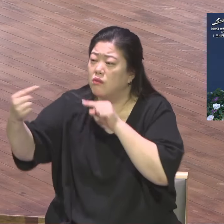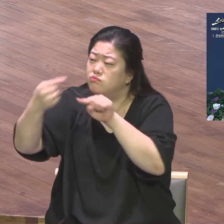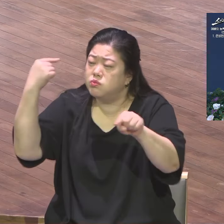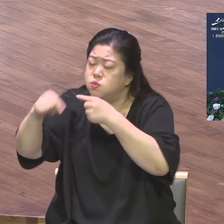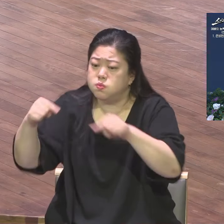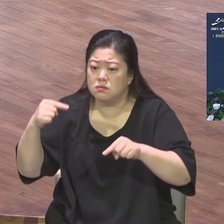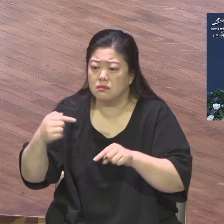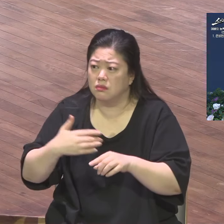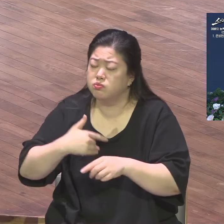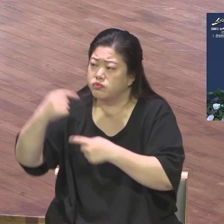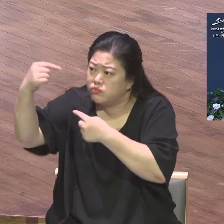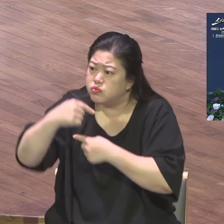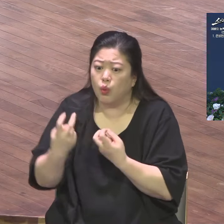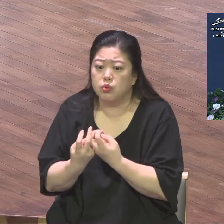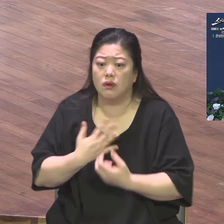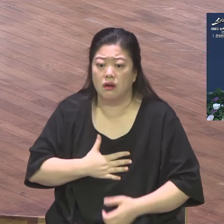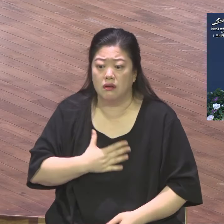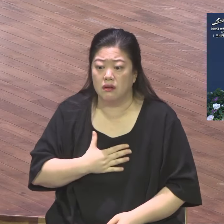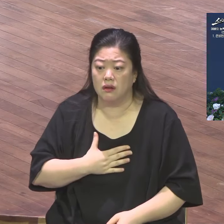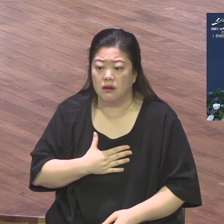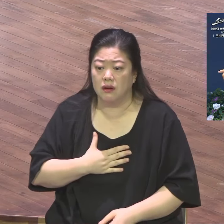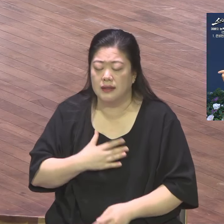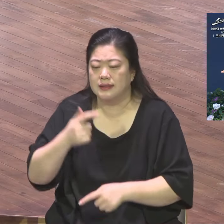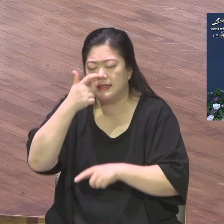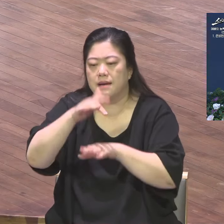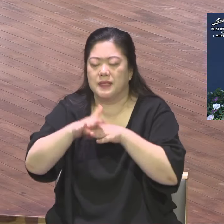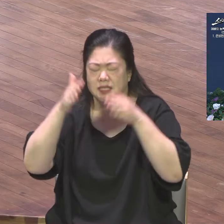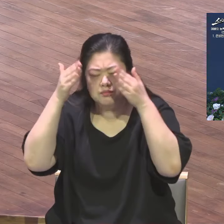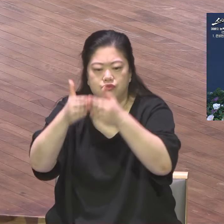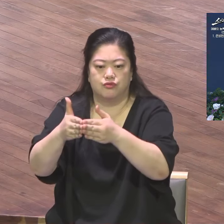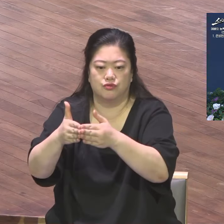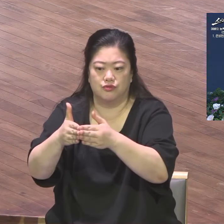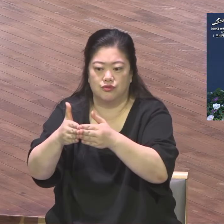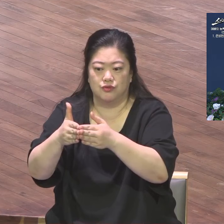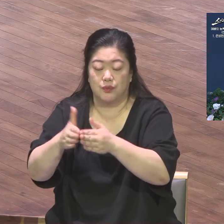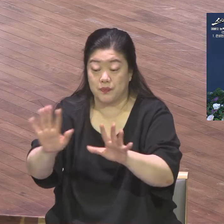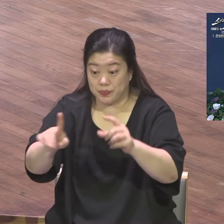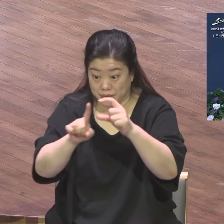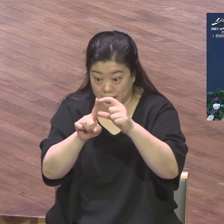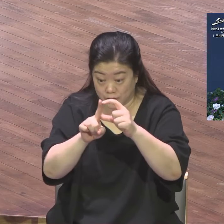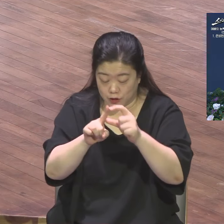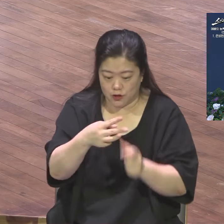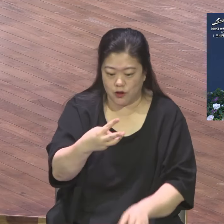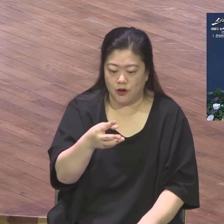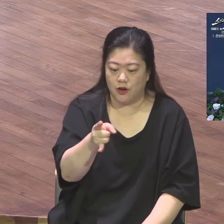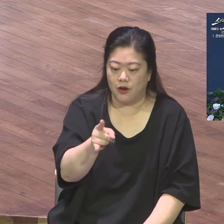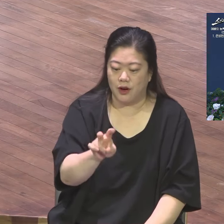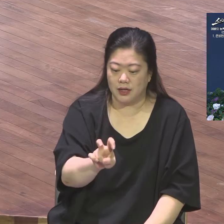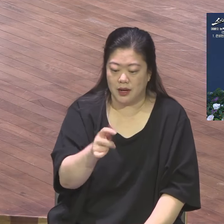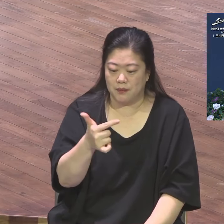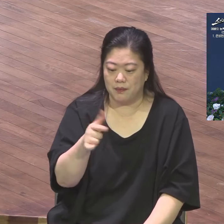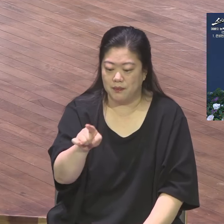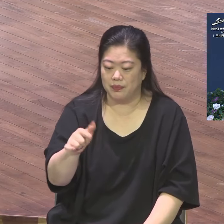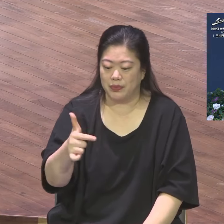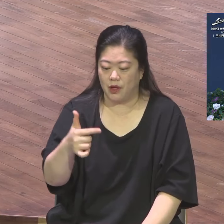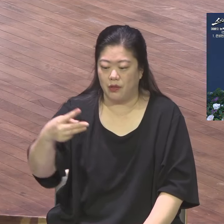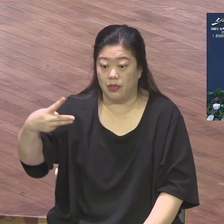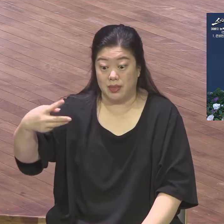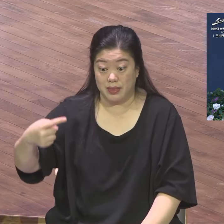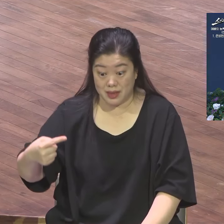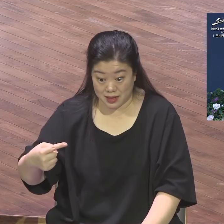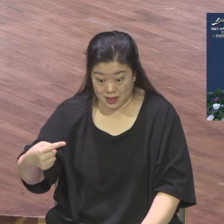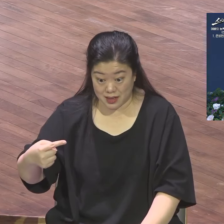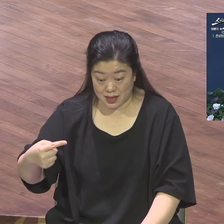내게 들려지는 거예요. 청종하는 삶. 우리 애들 렘넌트를 보세요. 렘넌트란 말은요, 우리 교단에서